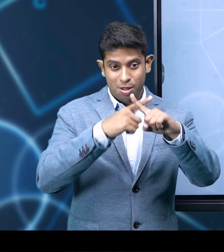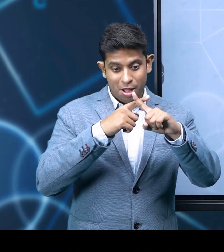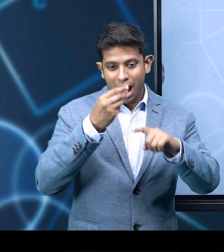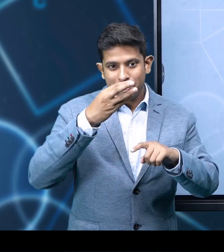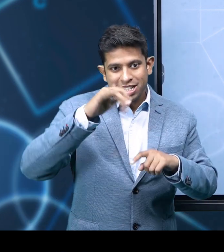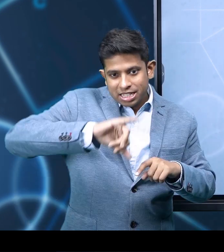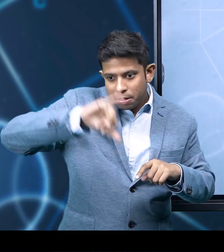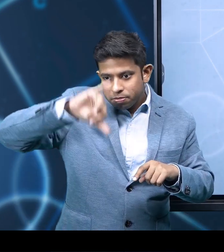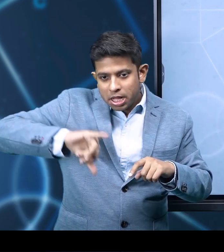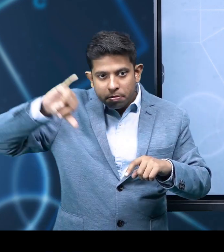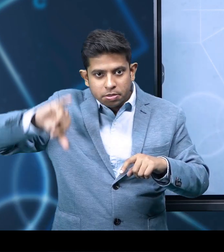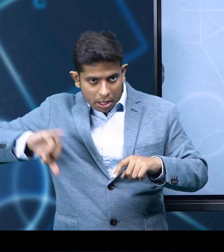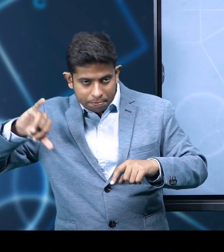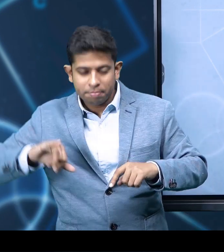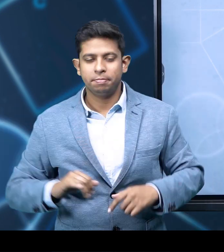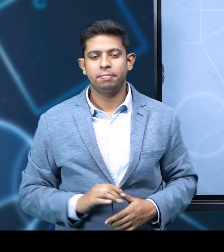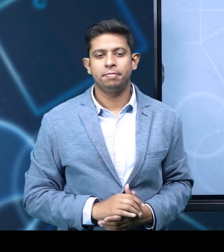सामान्य गुणाकार,